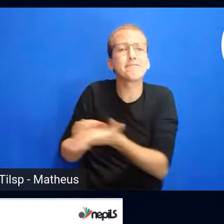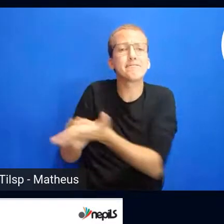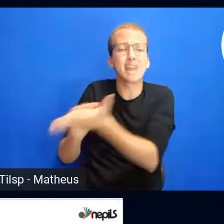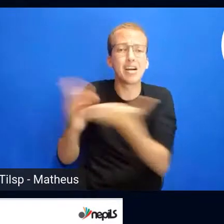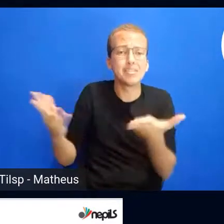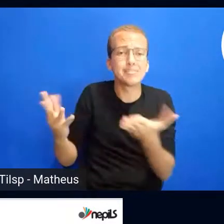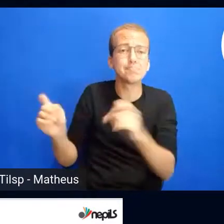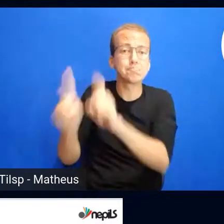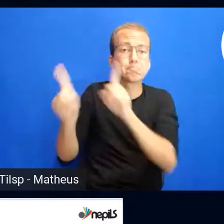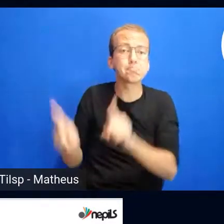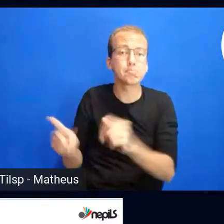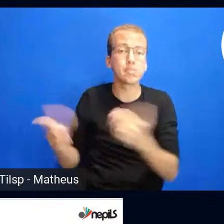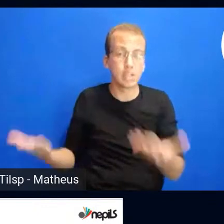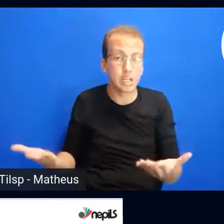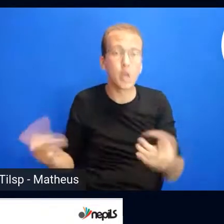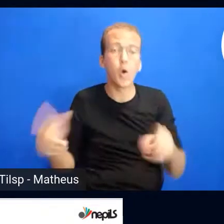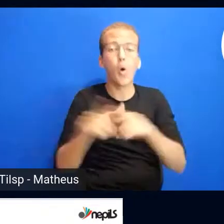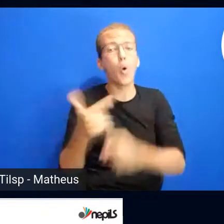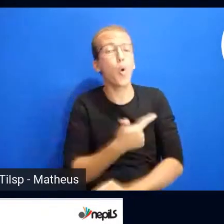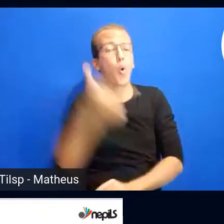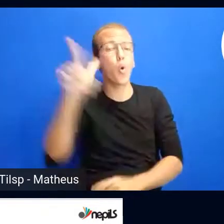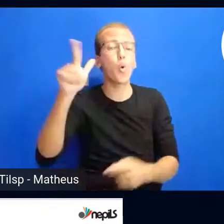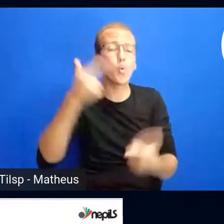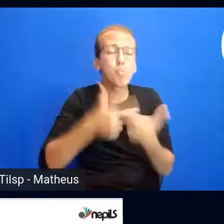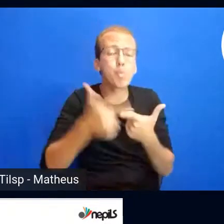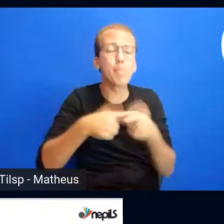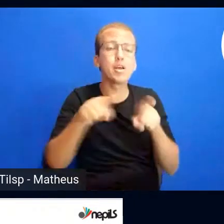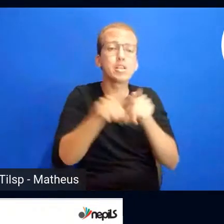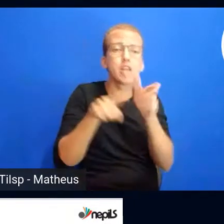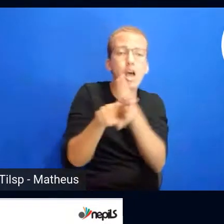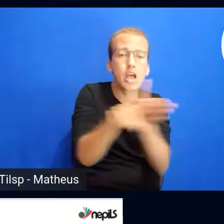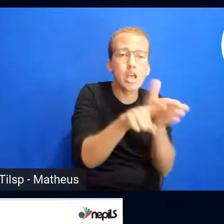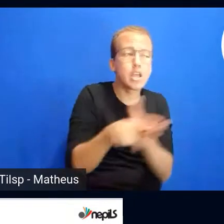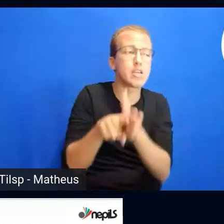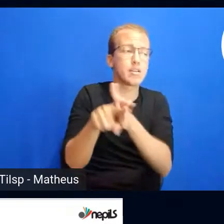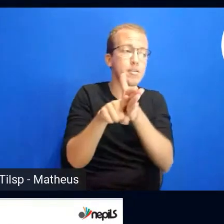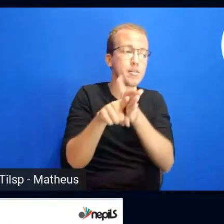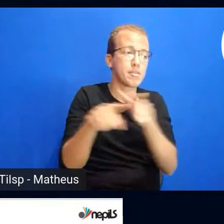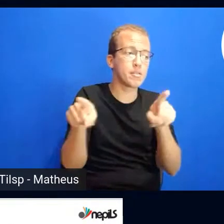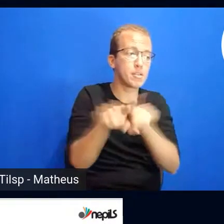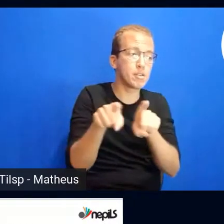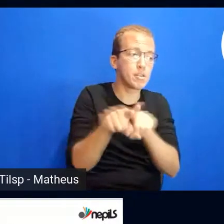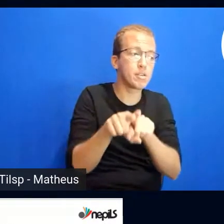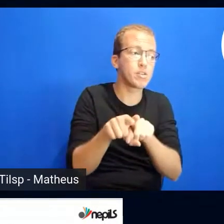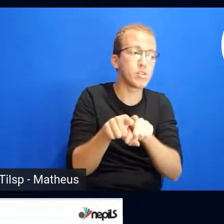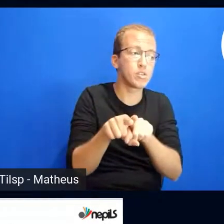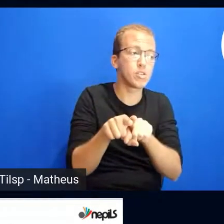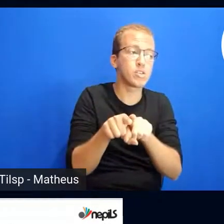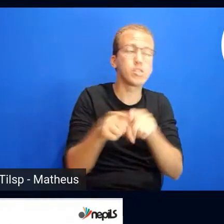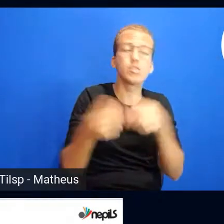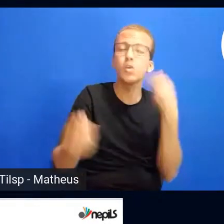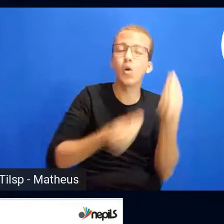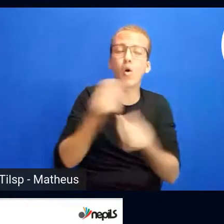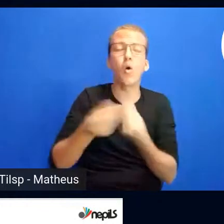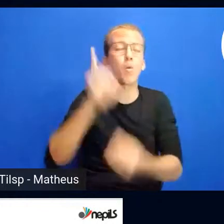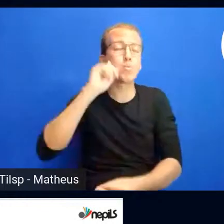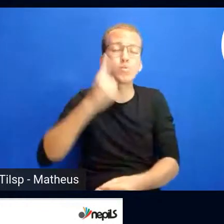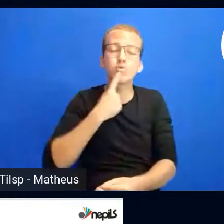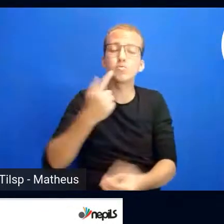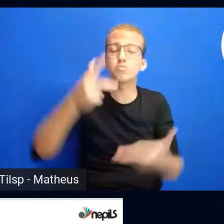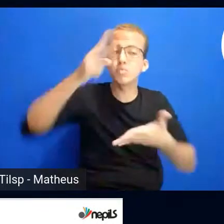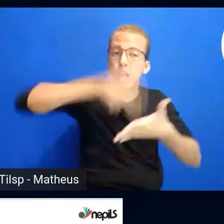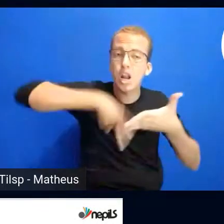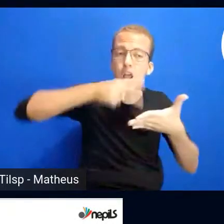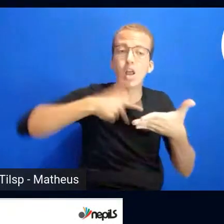problematização é investigar como as imagens representam significações e como os estudos realizam sua leitura, ativando as